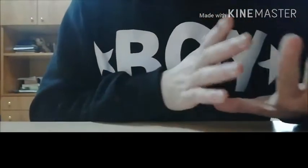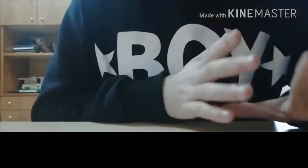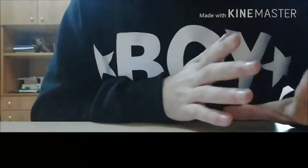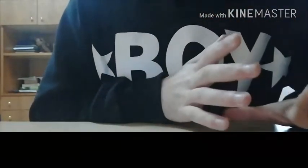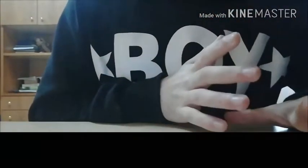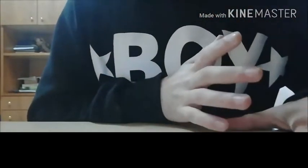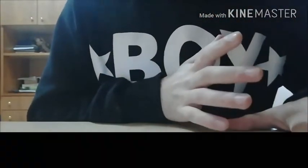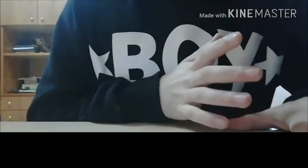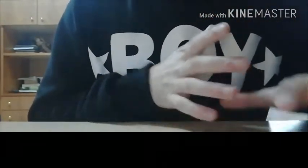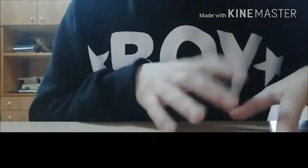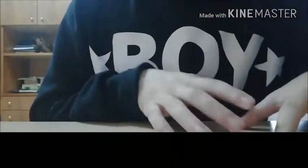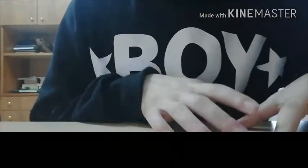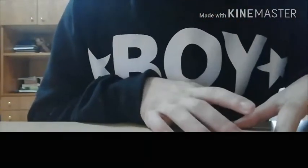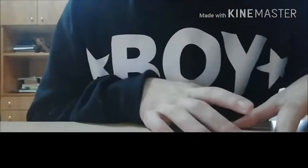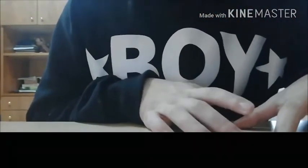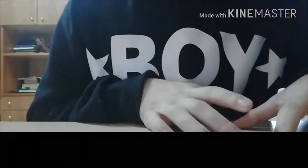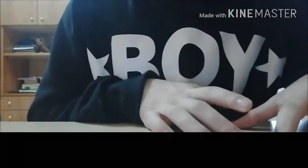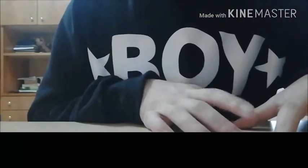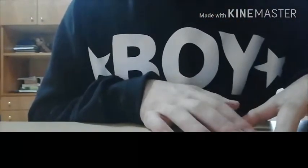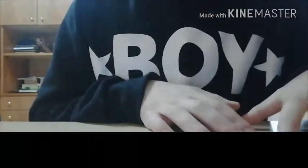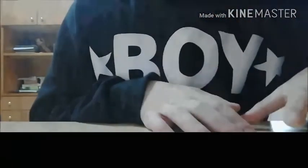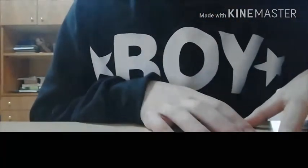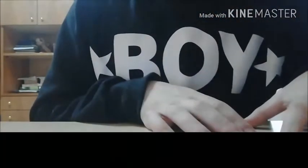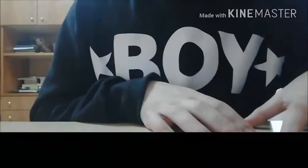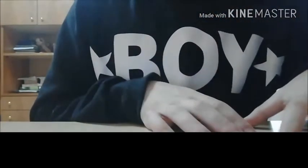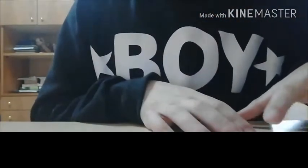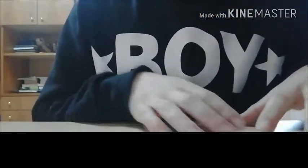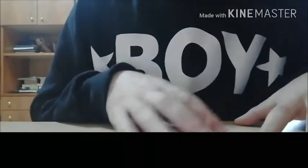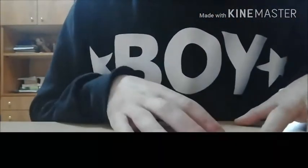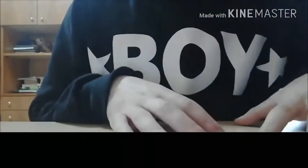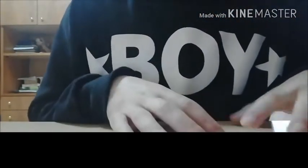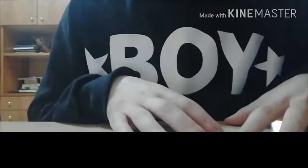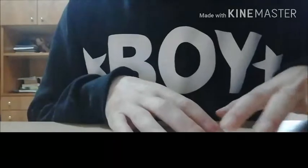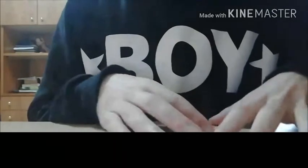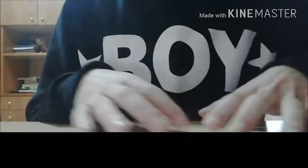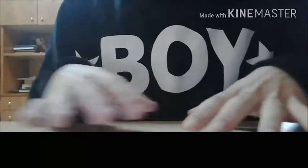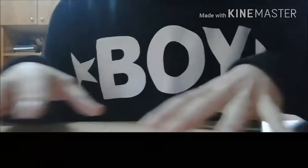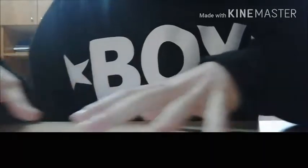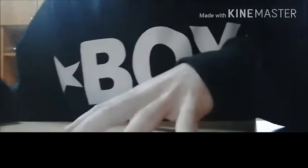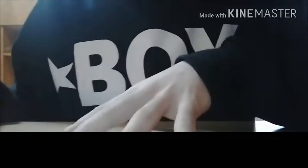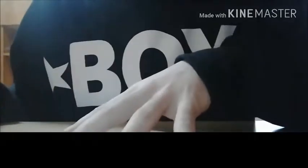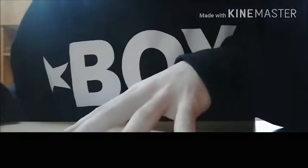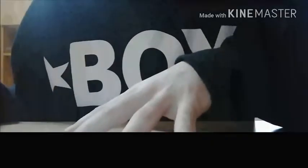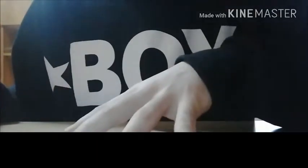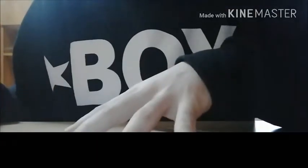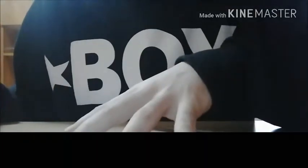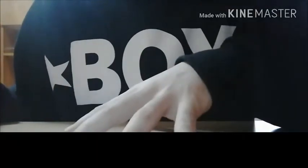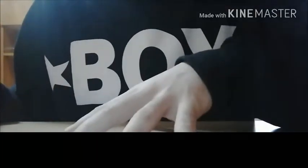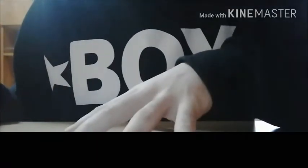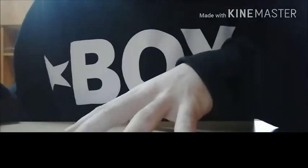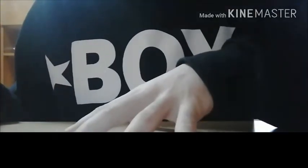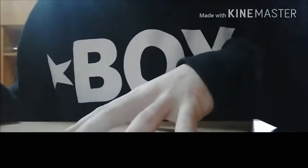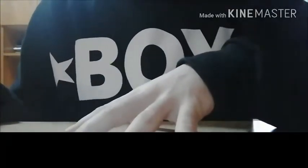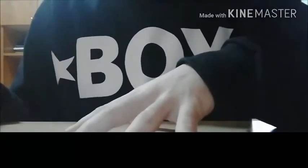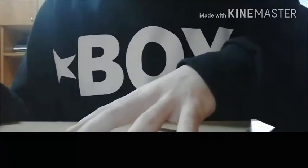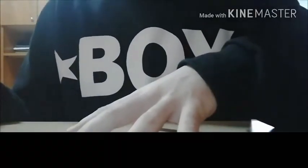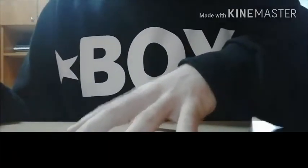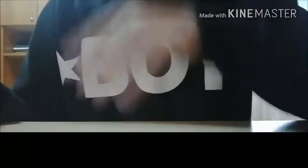il conflitto è una parola che definisce la guerra non